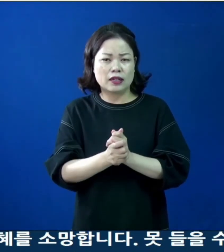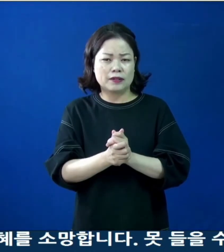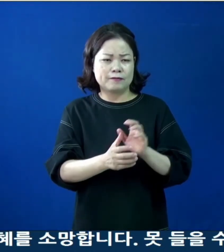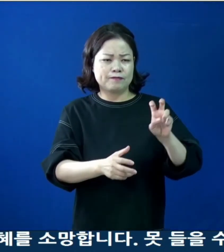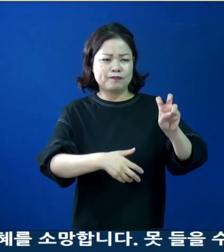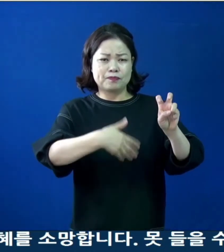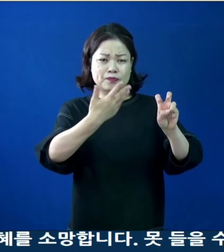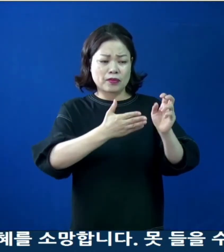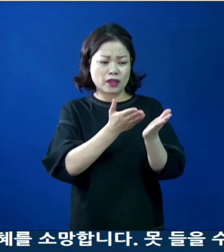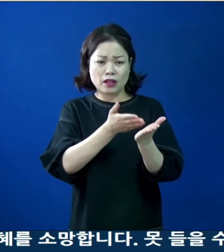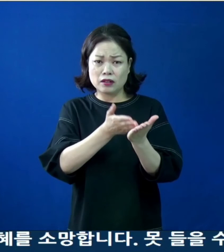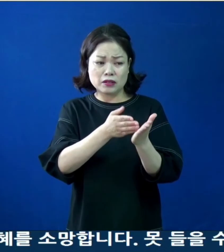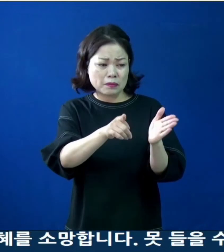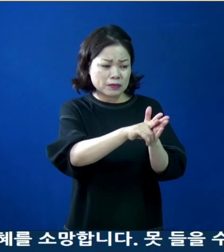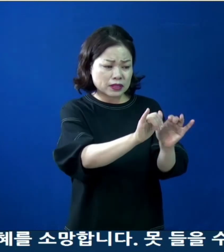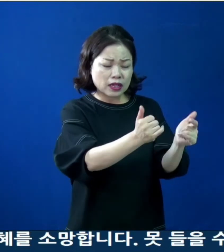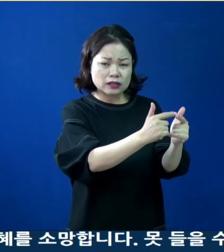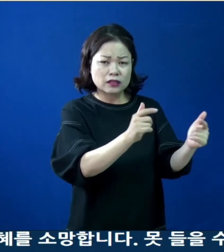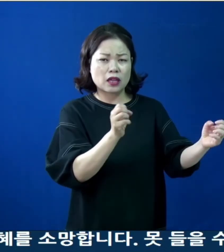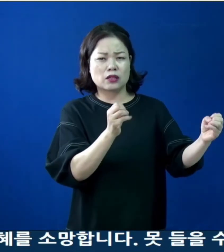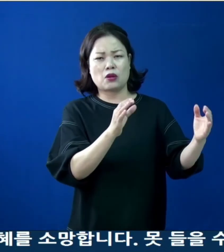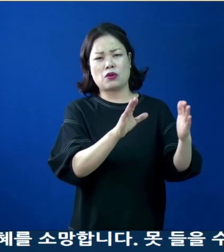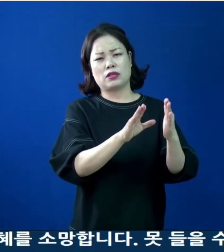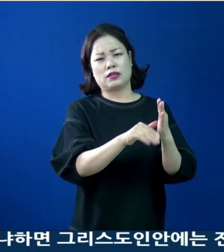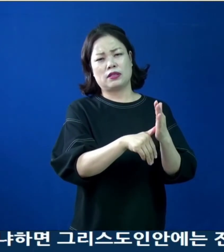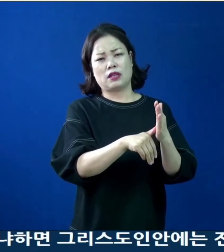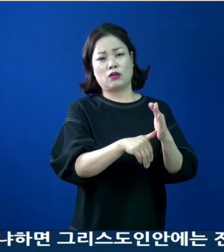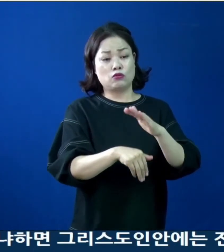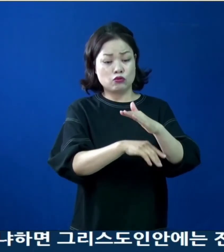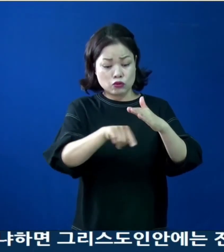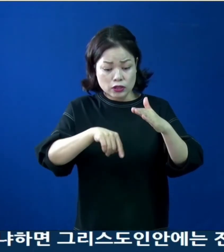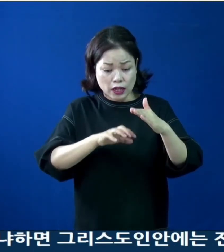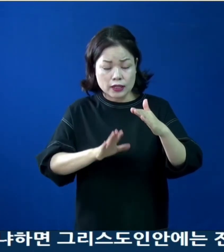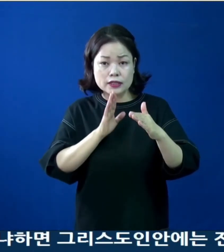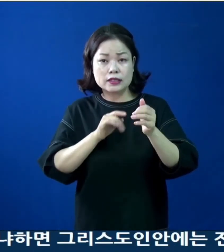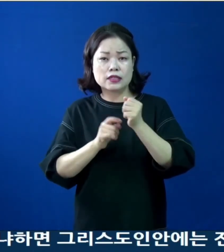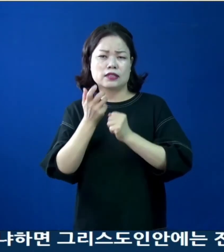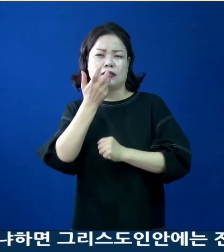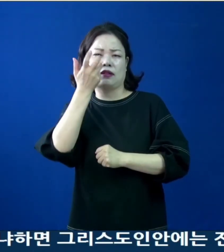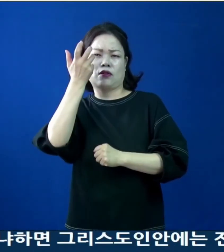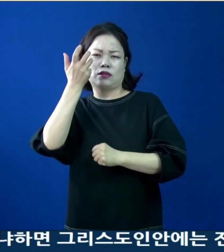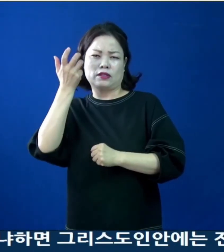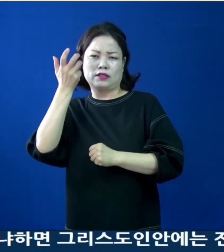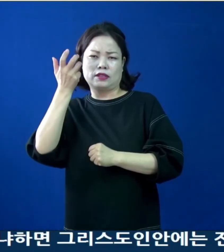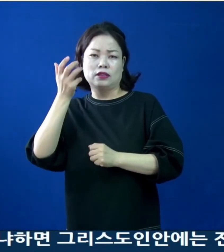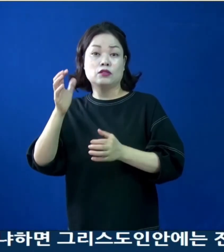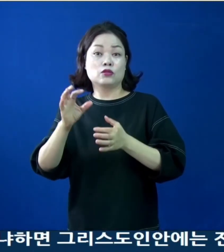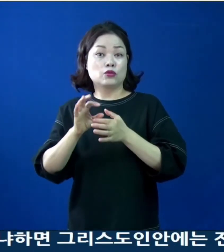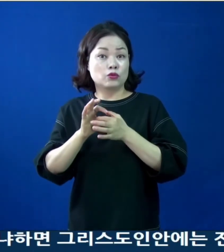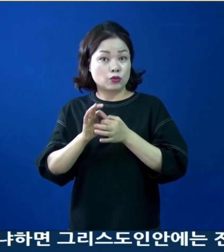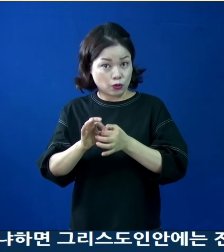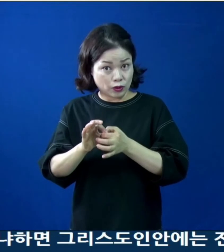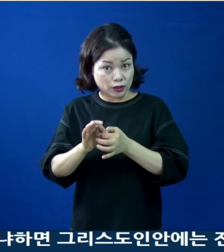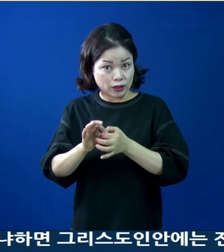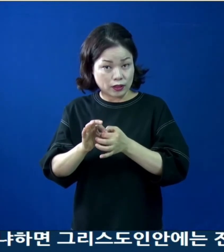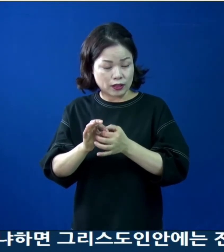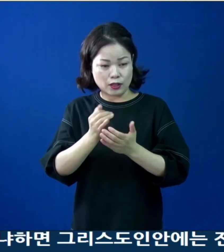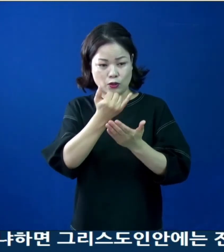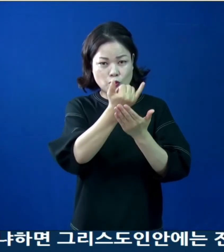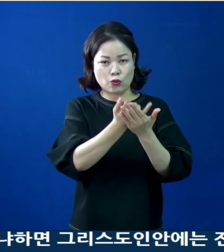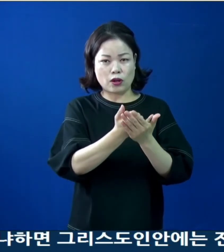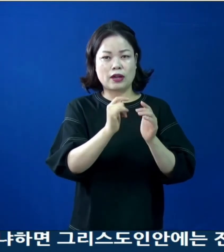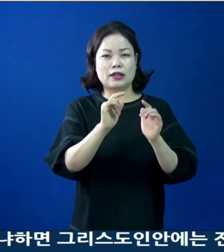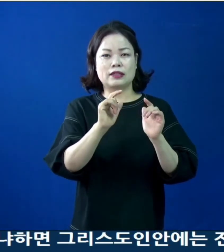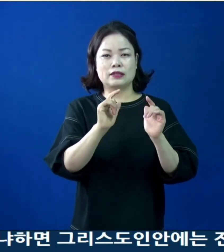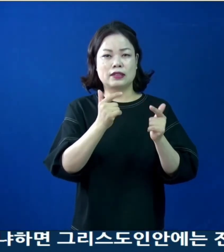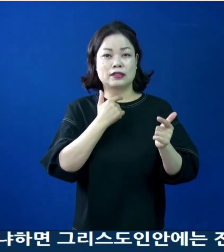매스컴이나 뉴스 보실 때, 믿지 않는 사람들과 대하실 때 우리 안에 두신 진리의 성령님으로 인하여 고아 같지 않음을